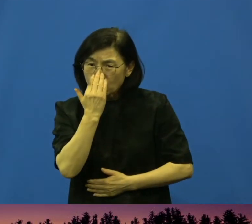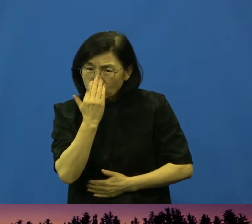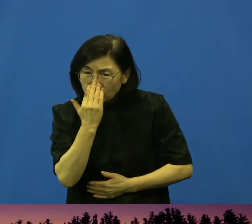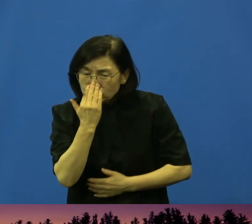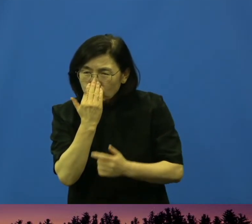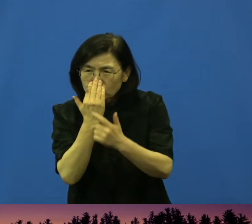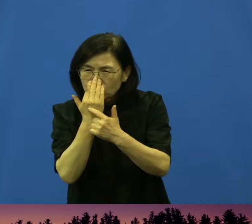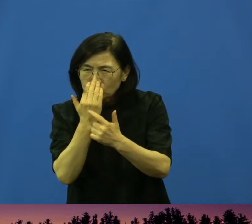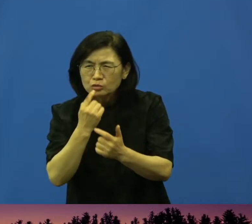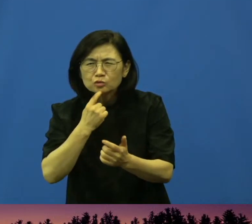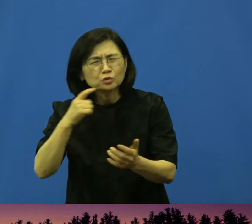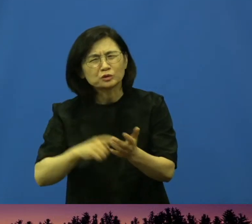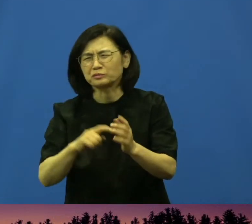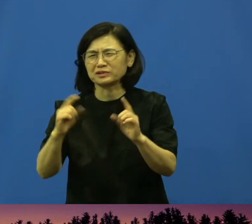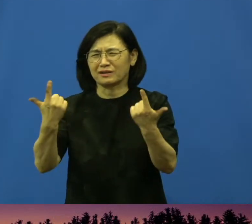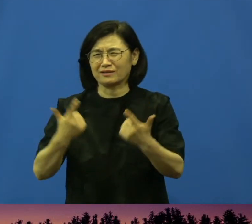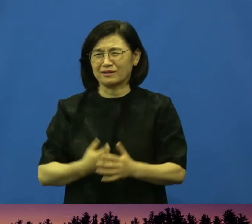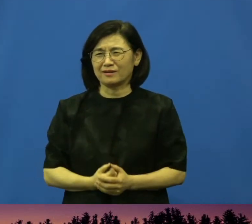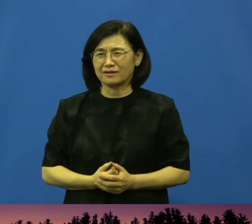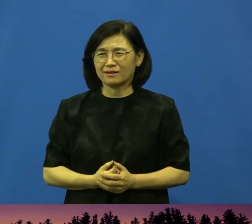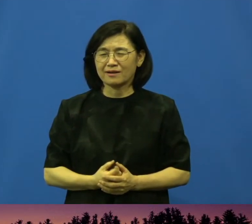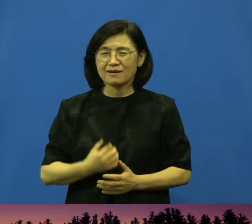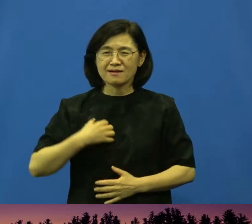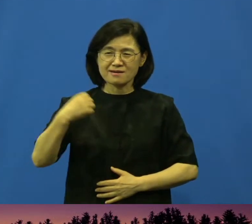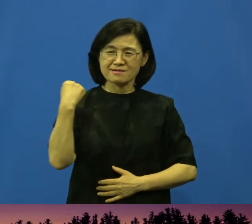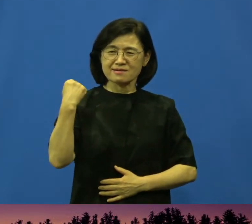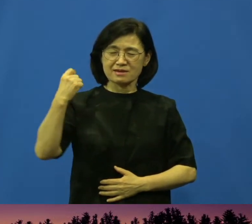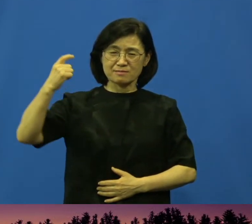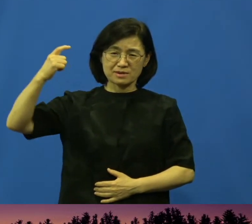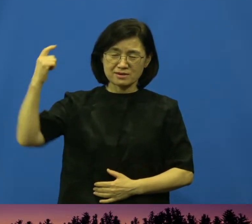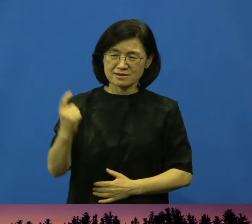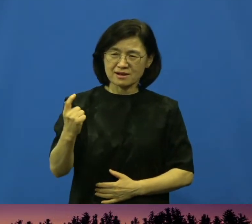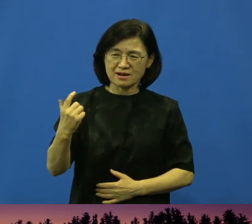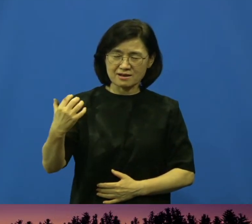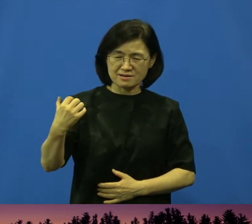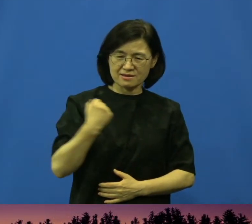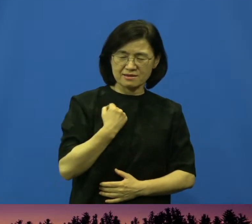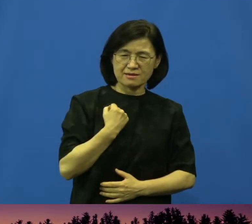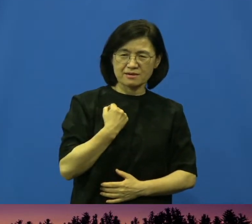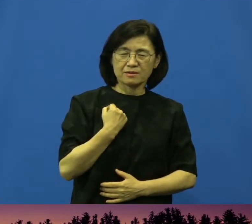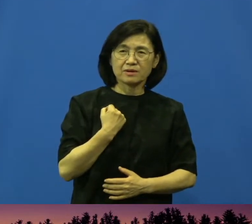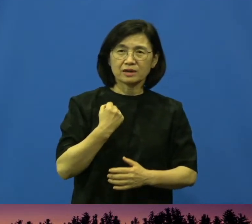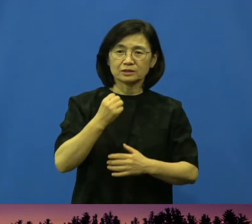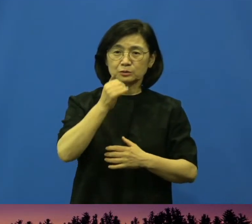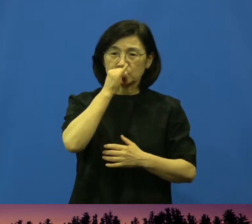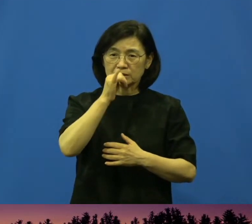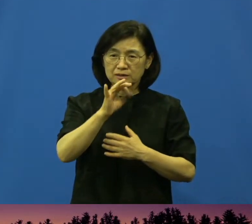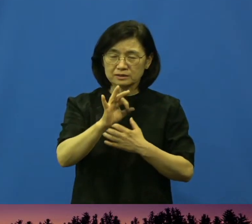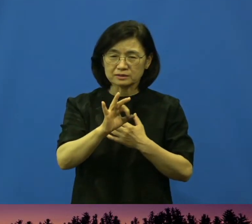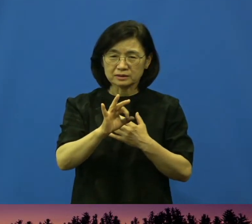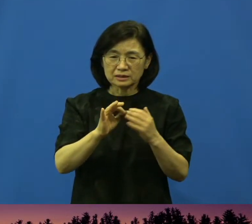권력을 가지고 있는데 여러분 그 권력을 잘 컨트롤하는 게 쉽지 않아요.